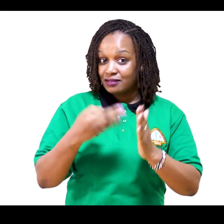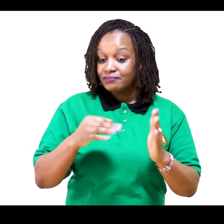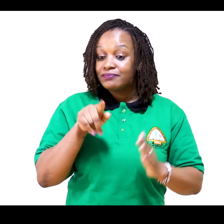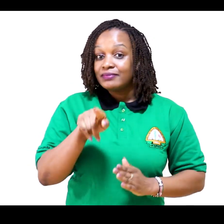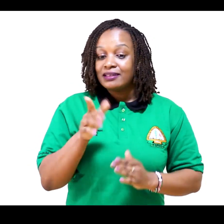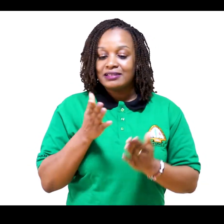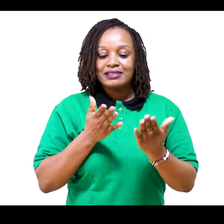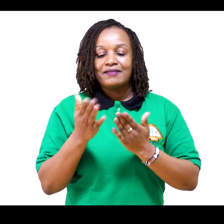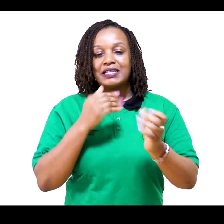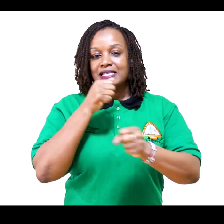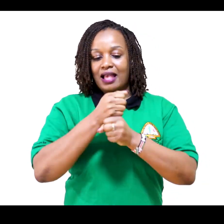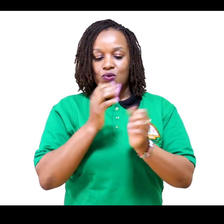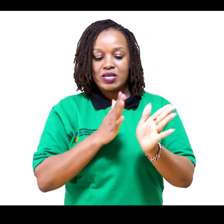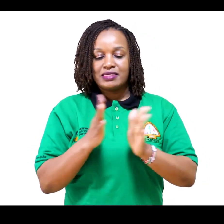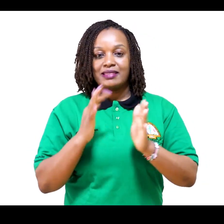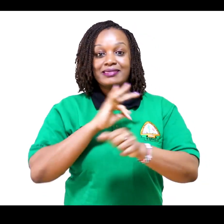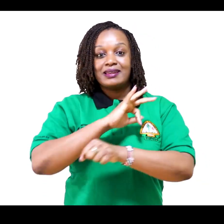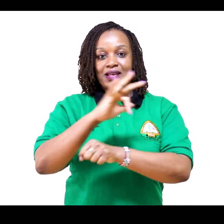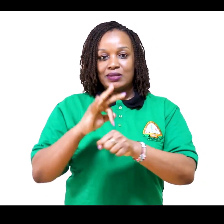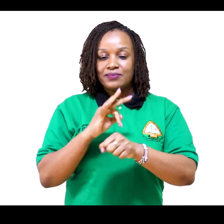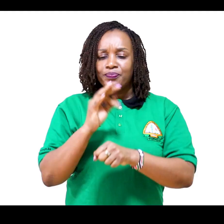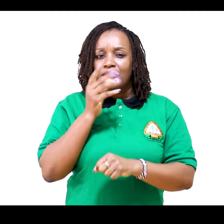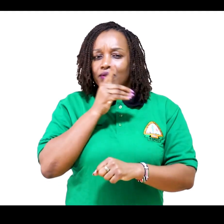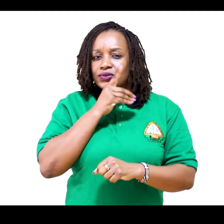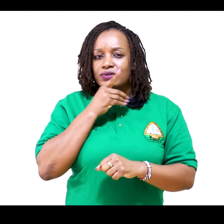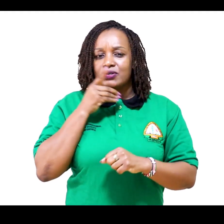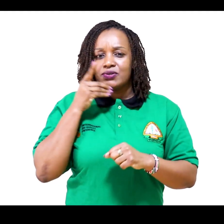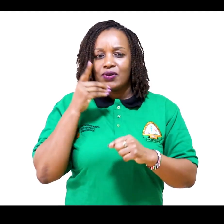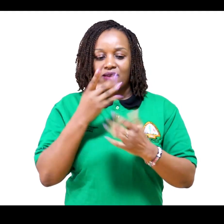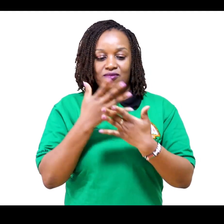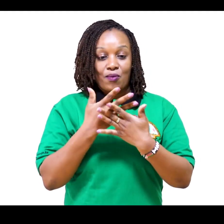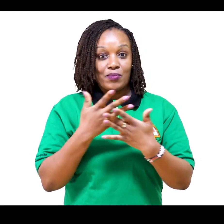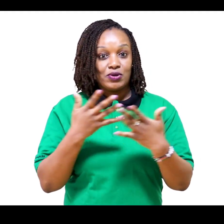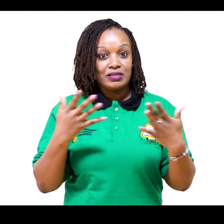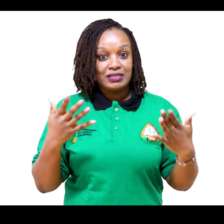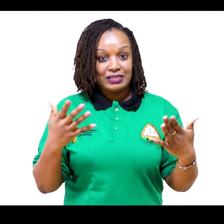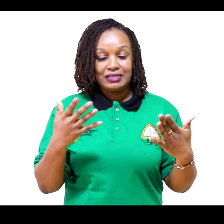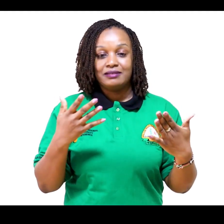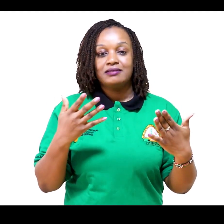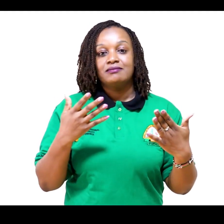hii inafanywa ndani ya masaa 3. Kwa ukaguzi wa bidhaa kavu kwa mauzo ya nje,